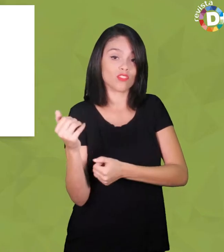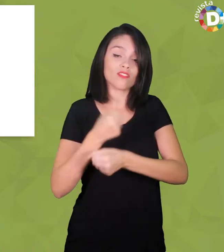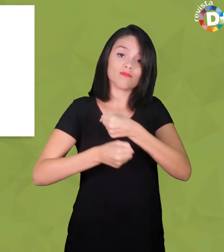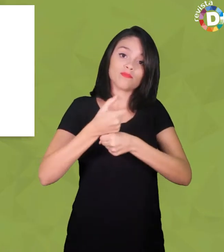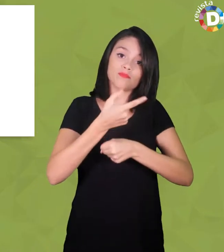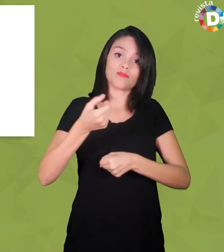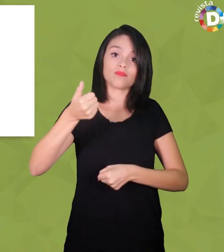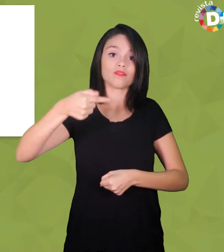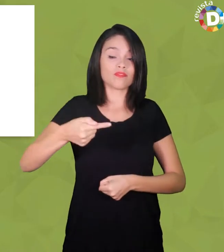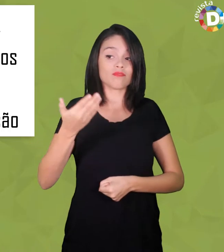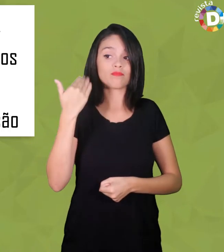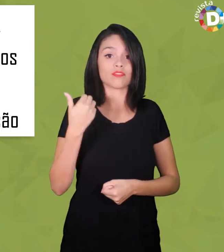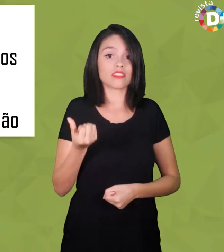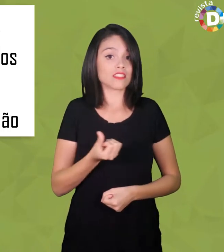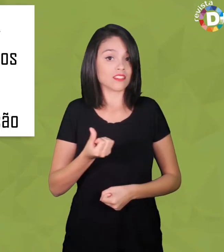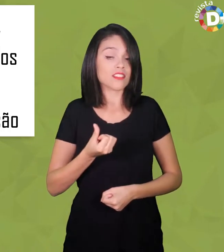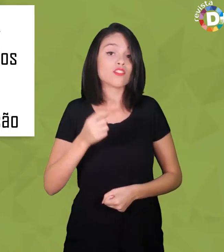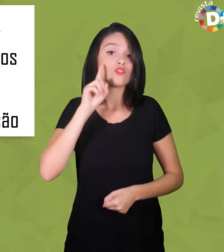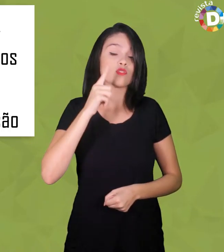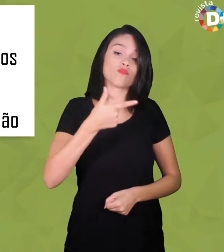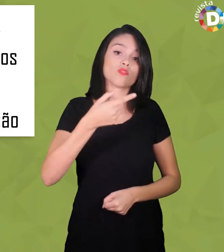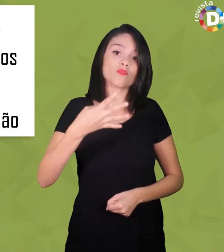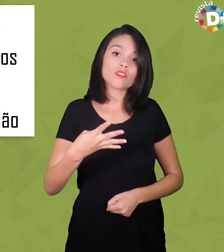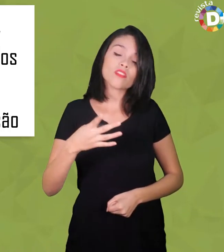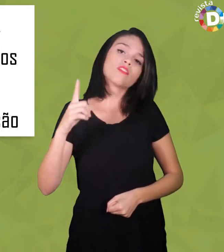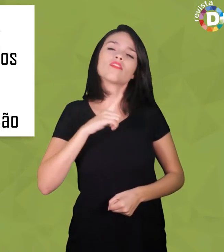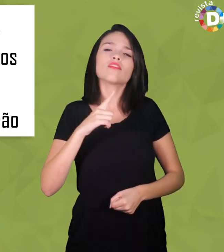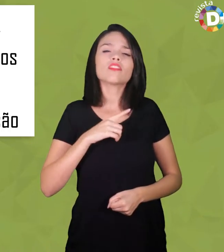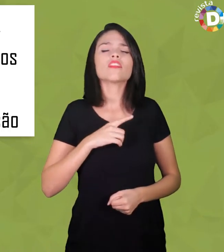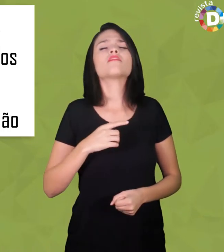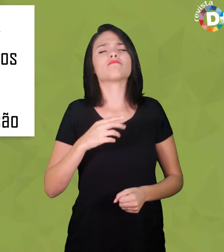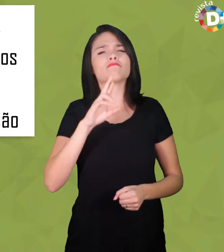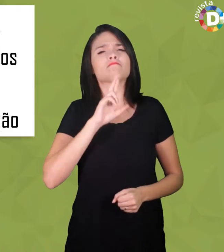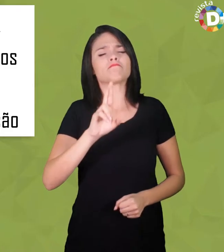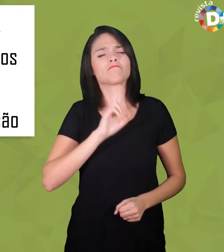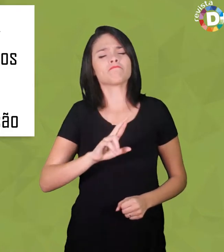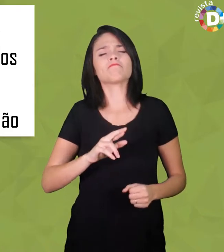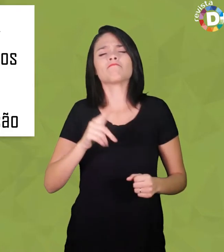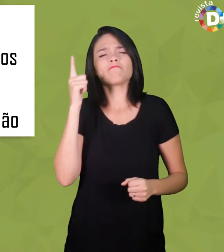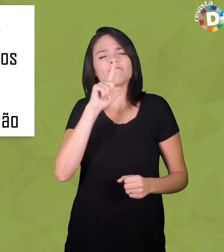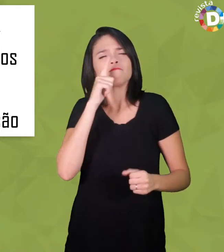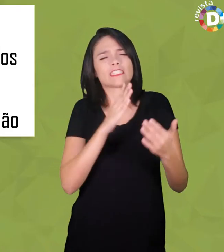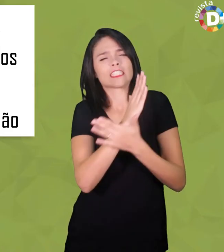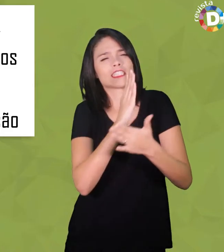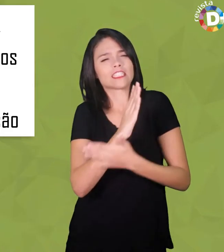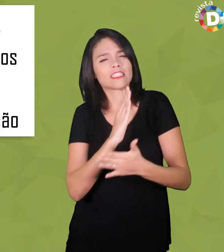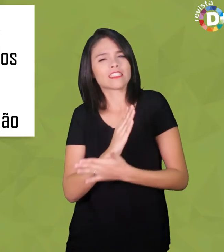sexta feira 24 foram os bons resultados dos atletas estreantes